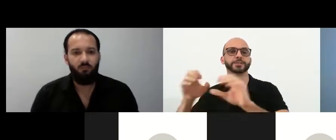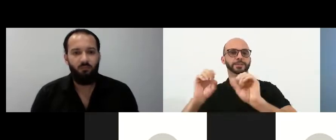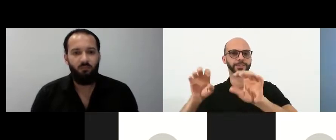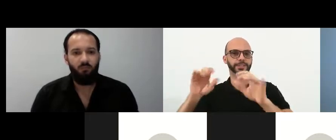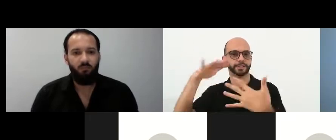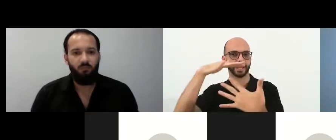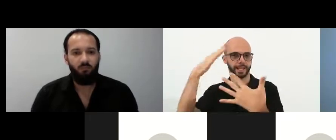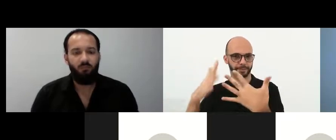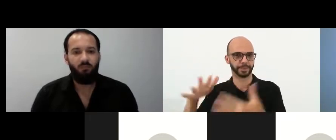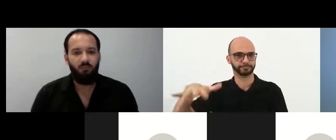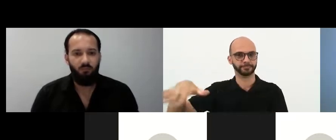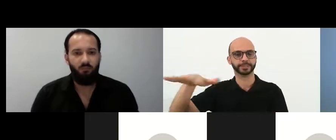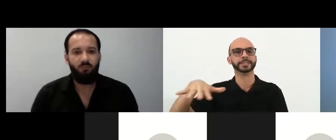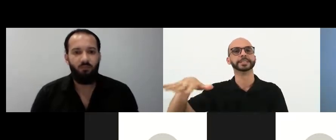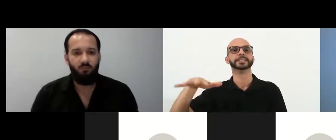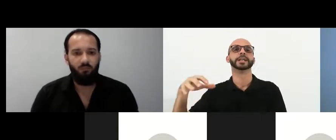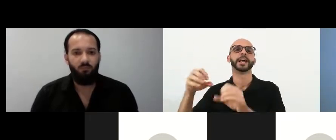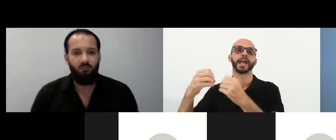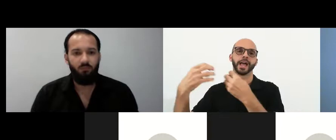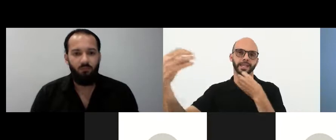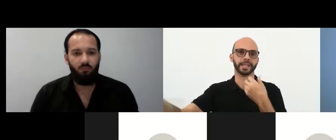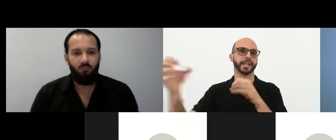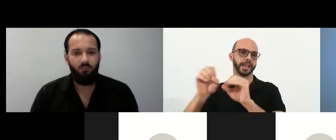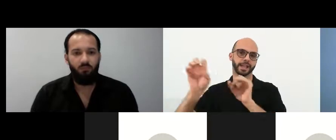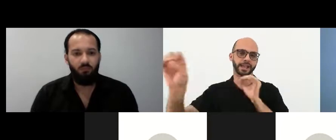esses desafios e avanços que o